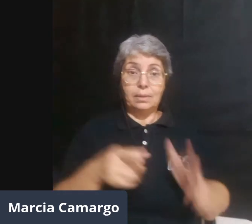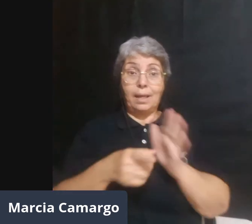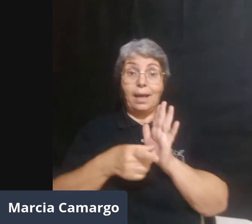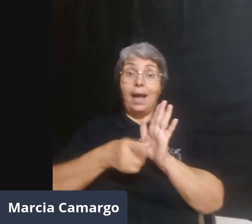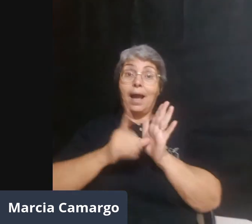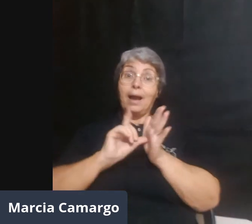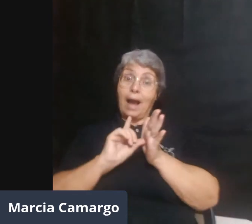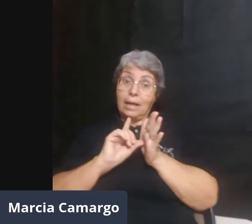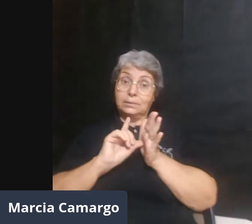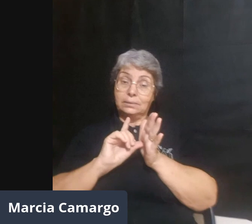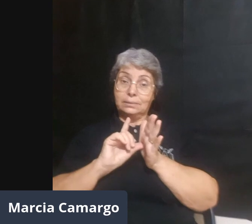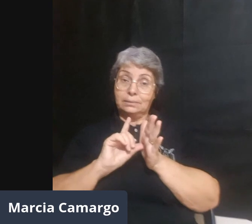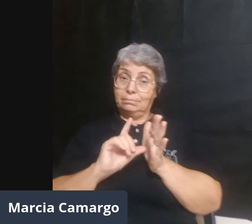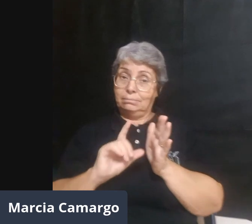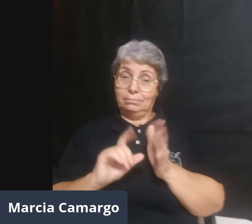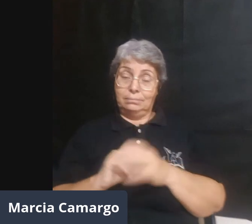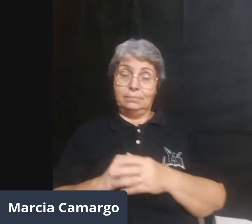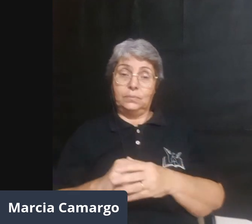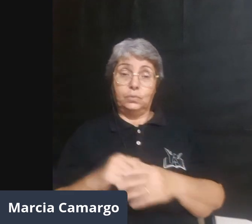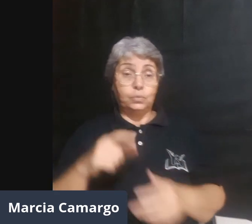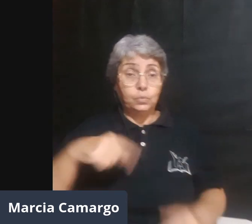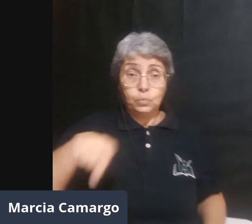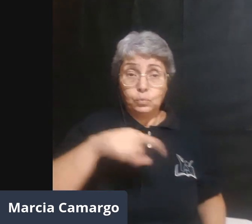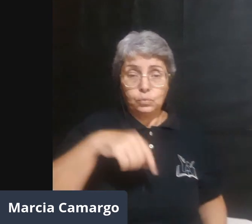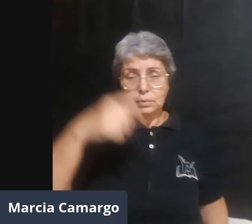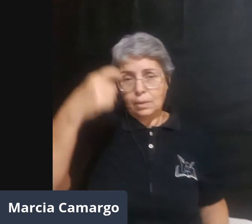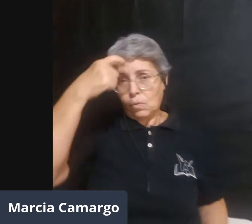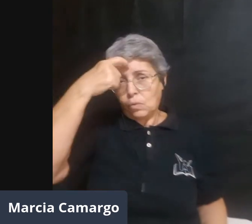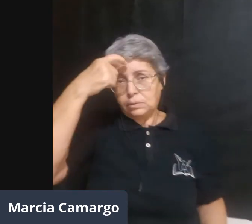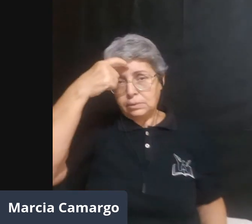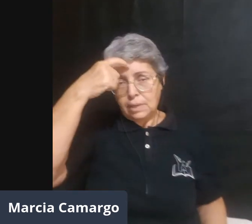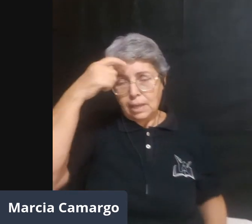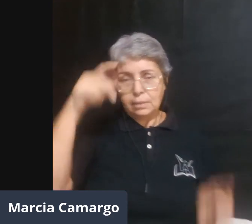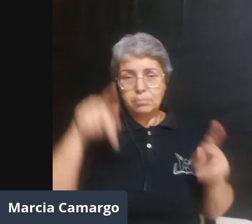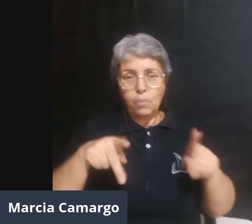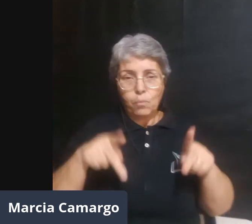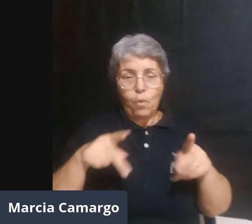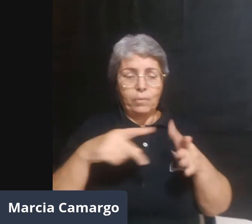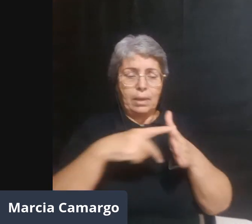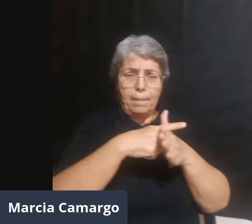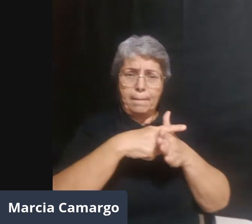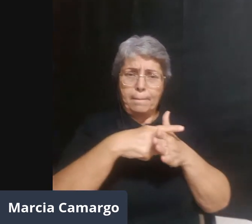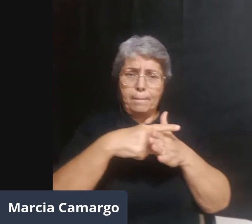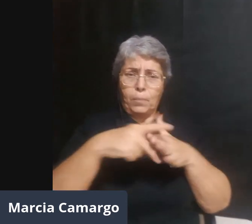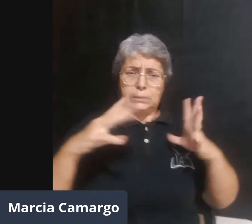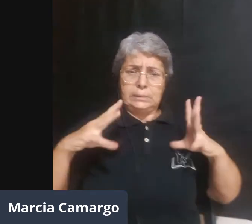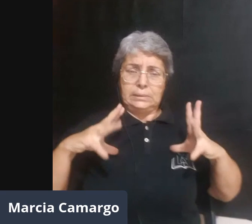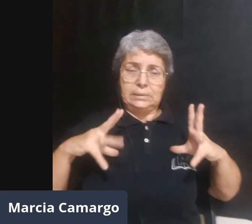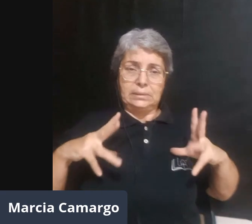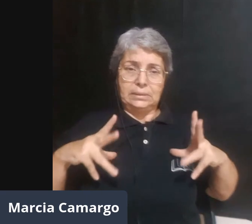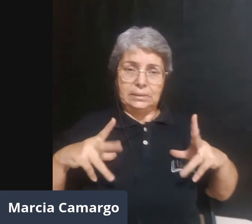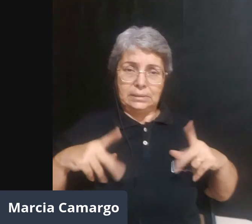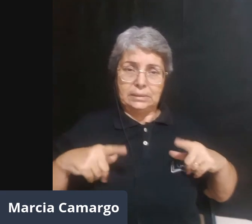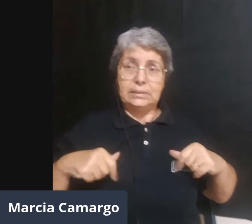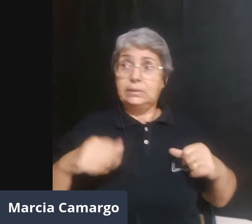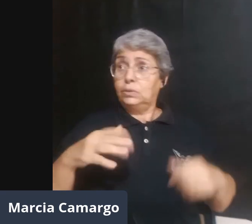Quando a consciência do povo estiver purificada, então o povo estará pronto para permanecer diante de Deus